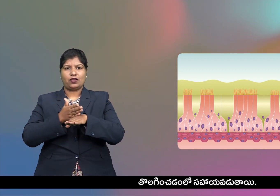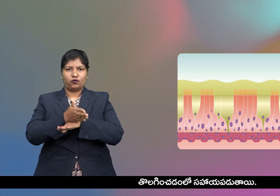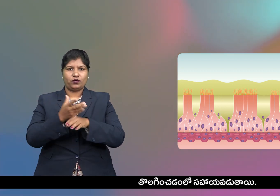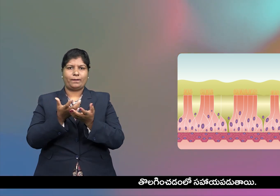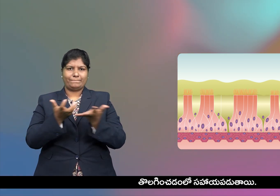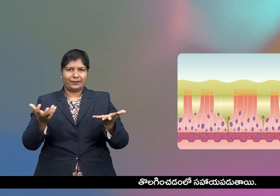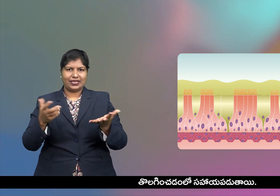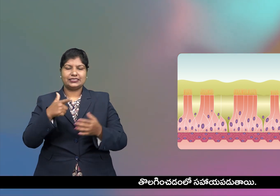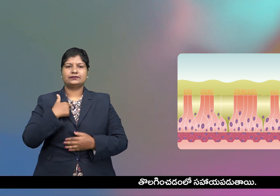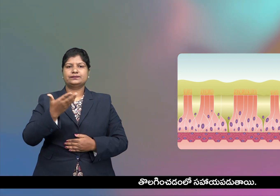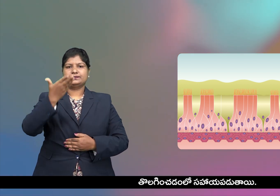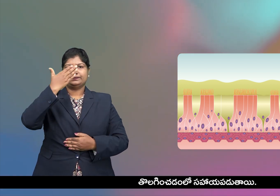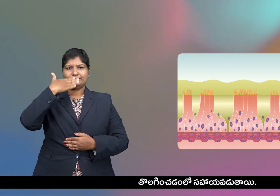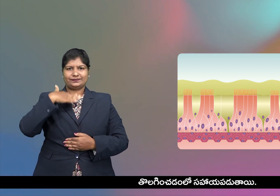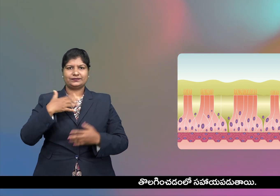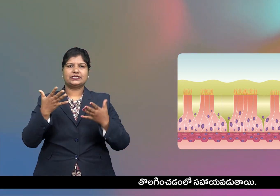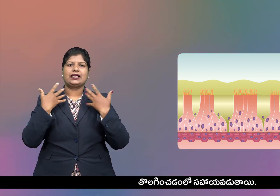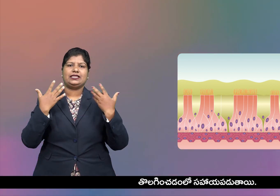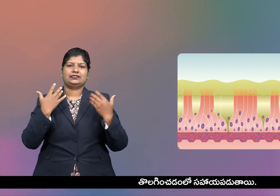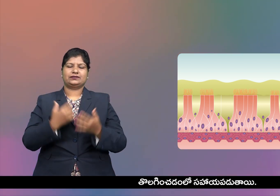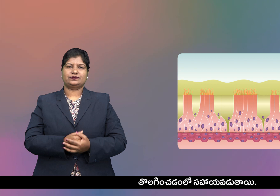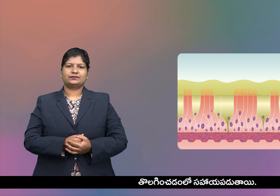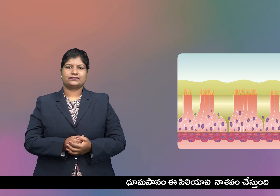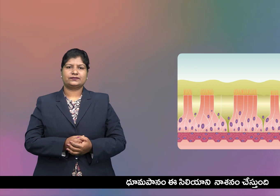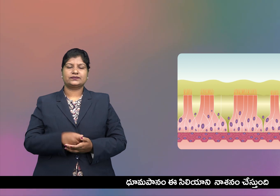తొలగించడంలో సహాయపడతాయి.